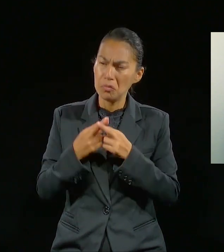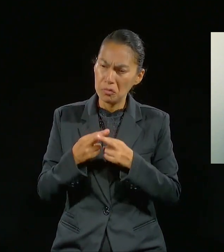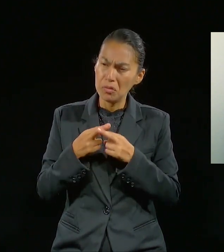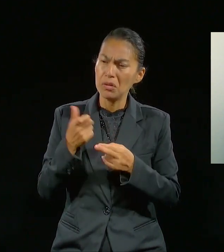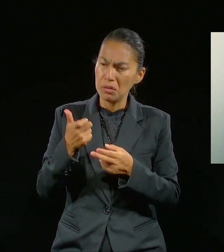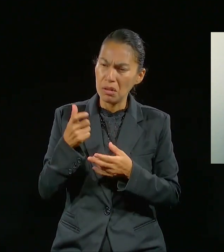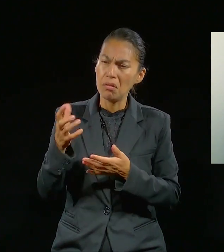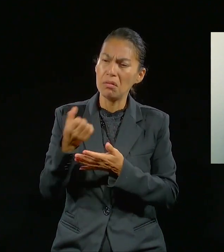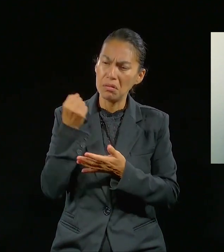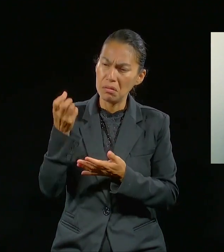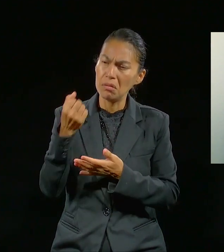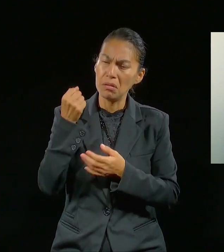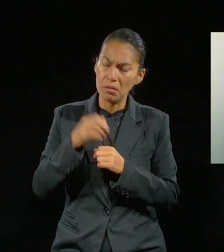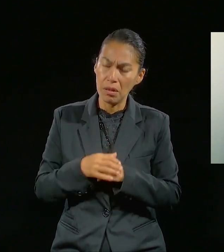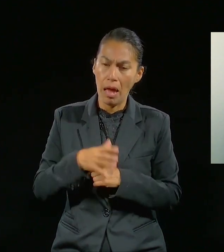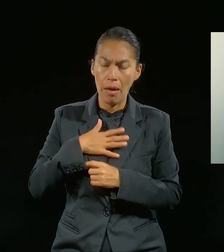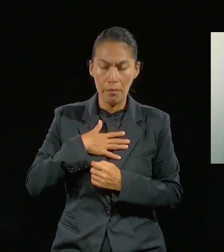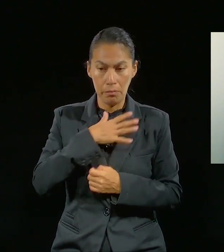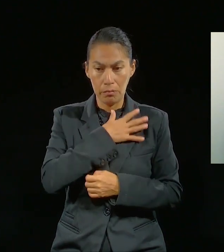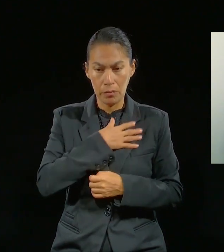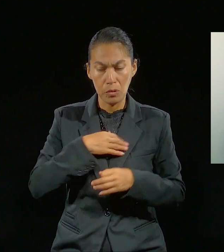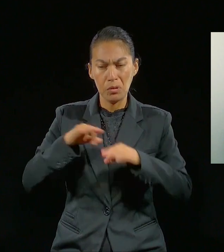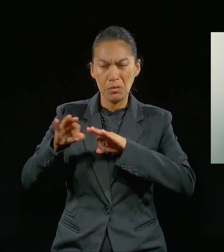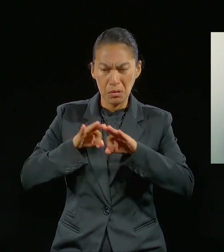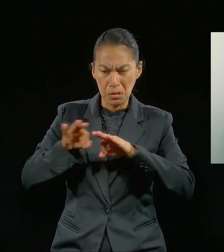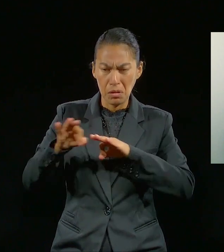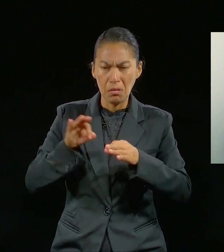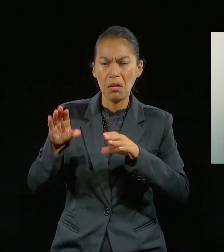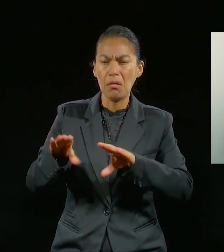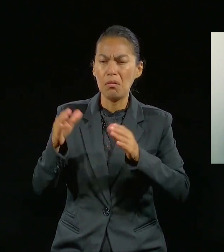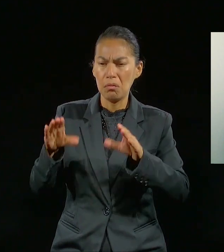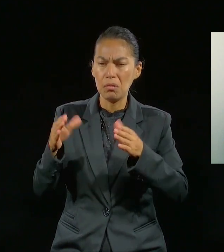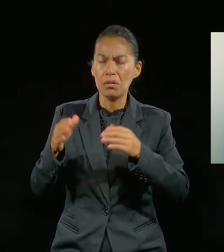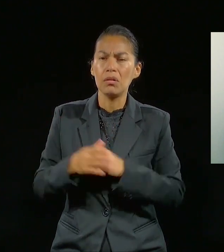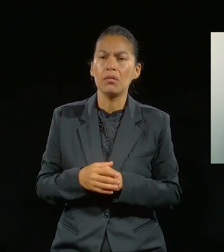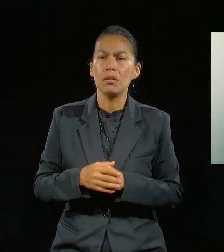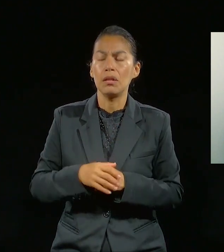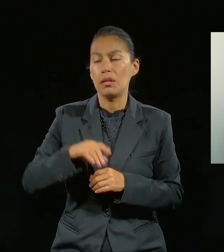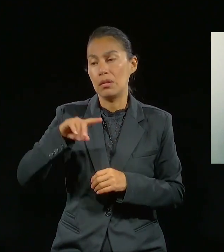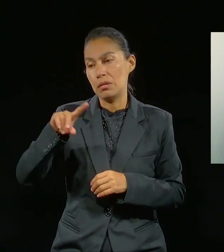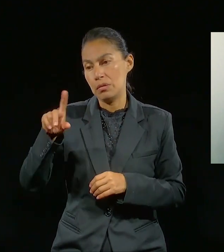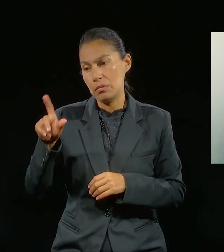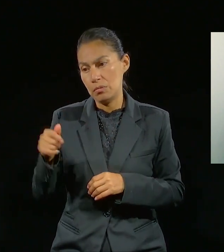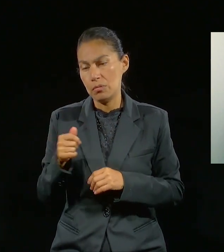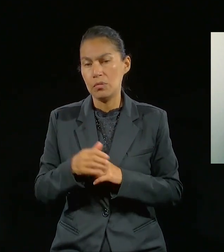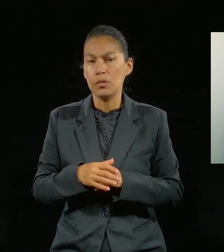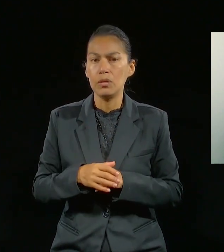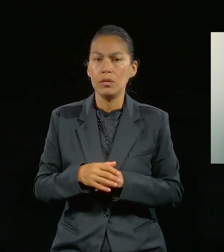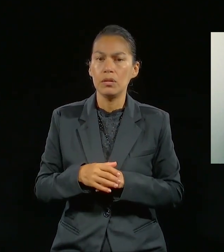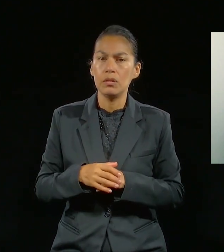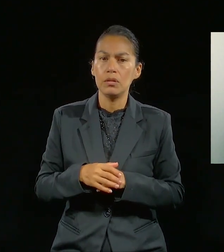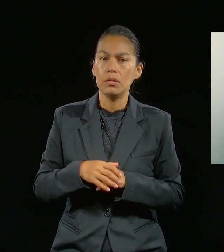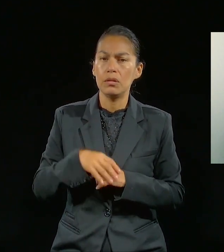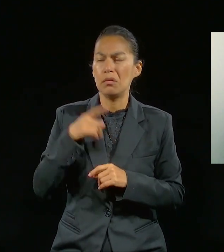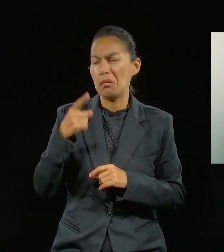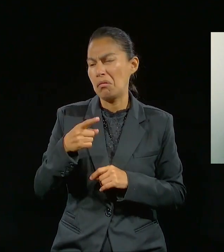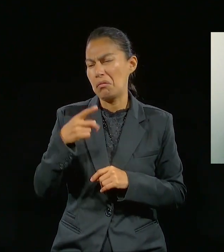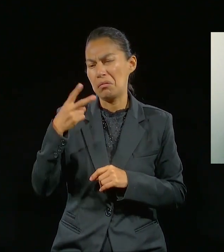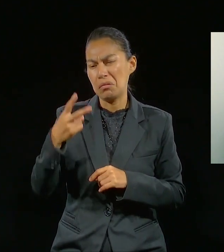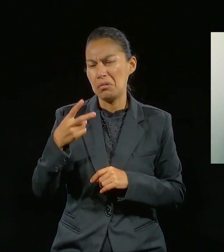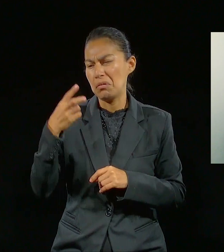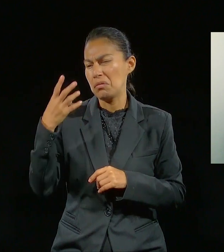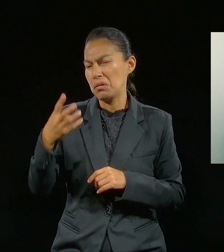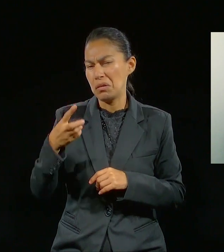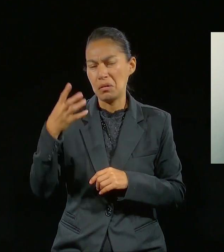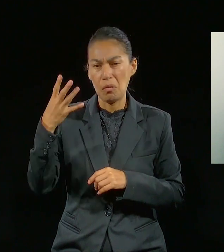y nos alcanzaba, pastor. Mi hijo trabajaba, colportaba. Y luego así fui, pues ya di tres, y